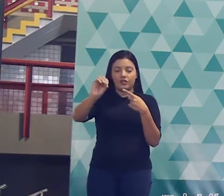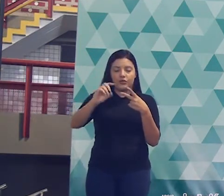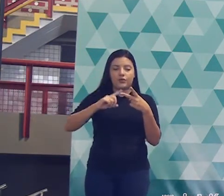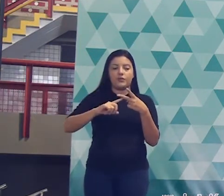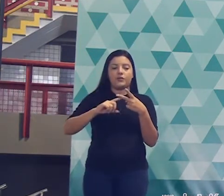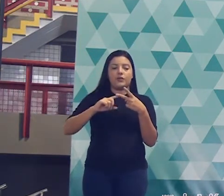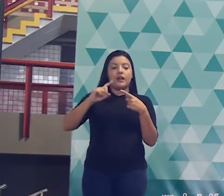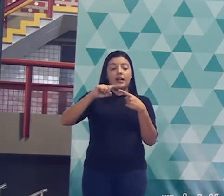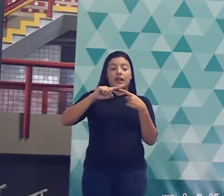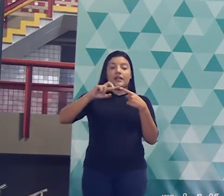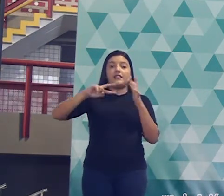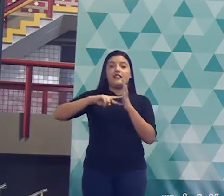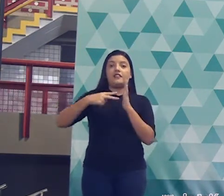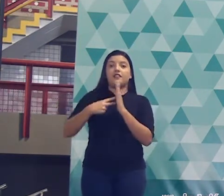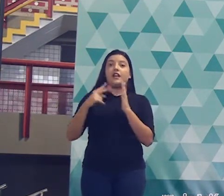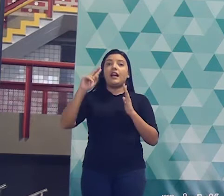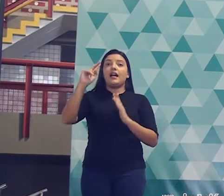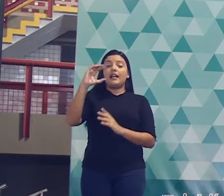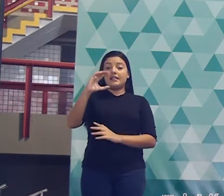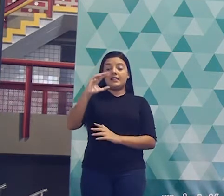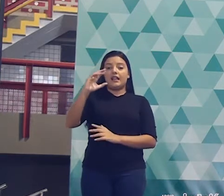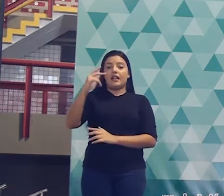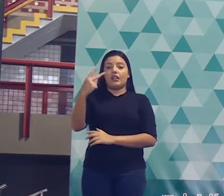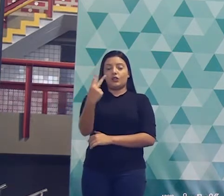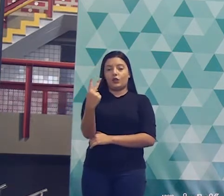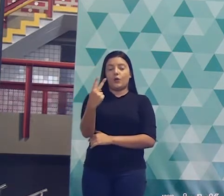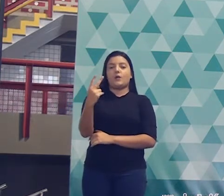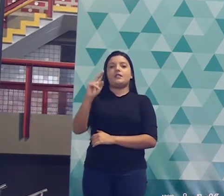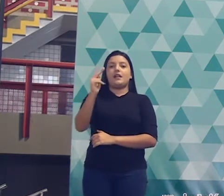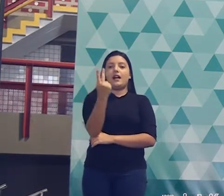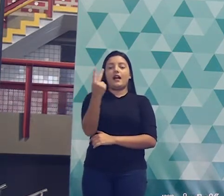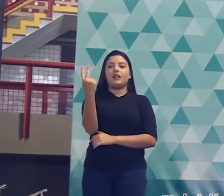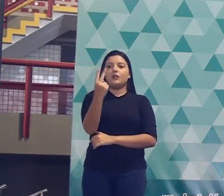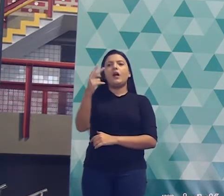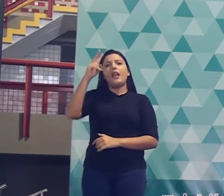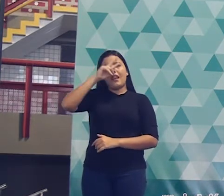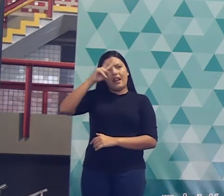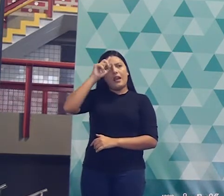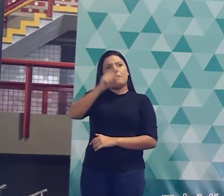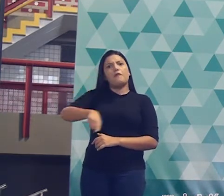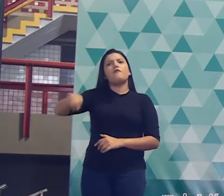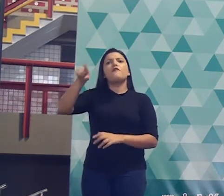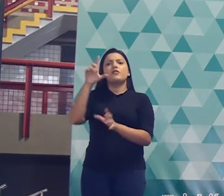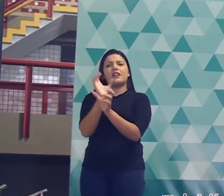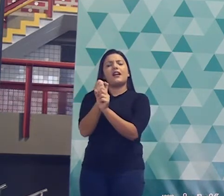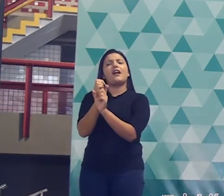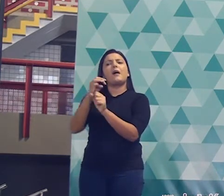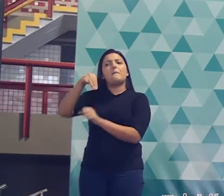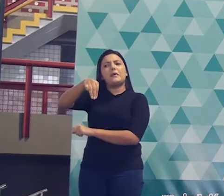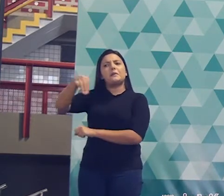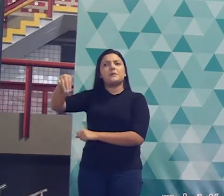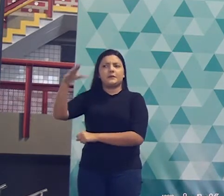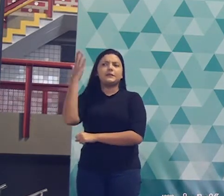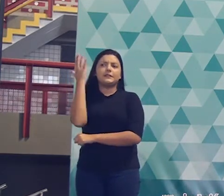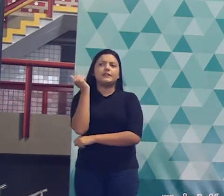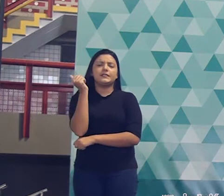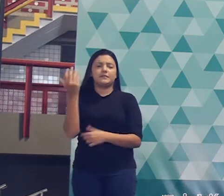Tenho certeza que todo mundo aqui lembra como é que calcula a massa molar, tenho certeza. Mas para quem não lembra, eu vou ensinar bem rapidinho.